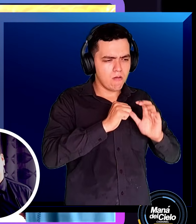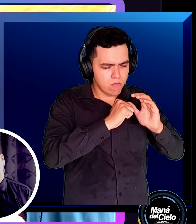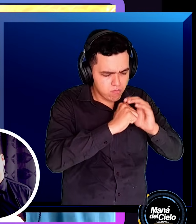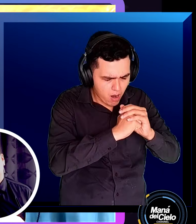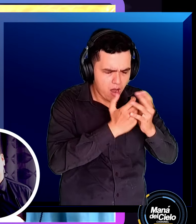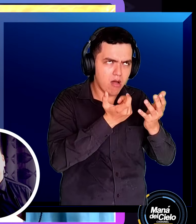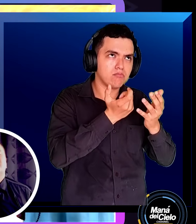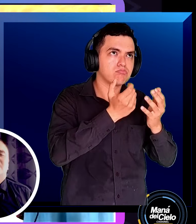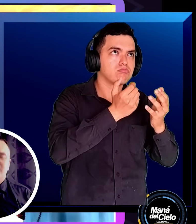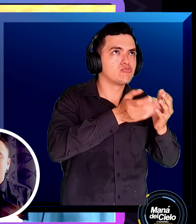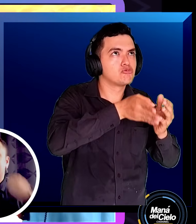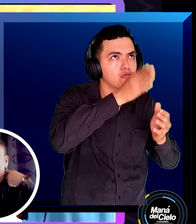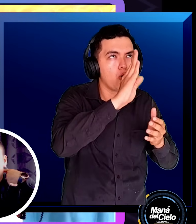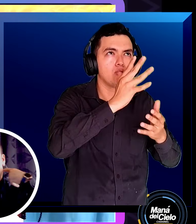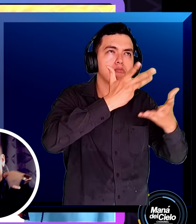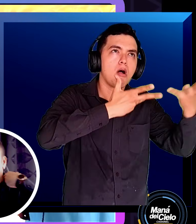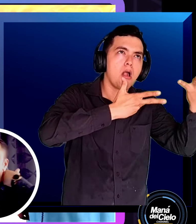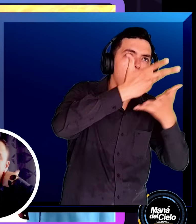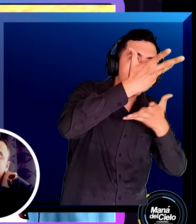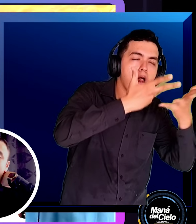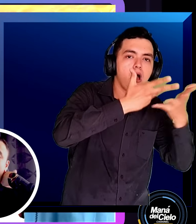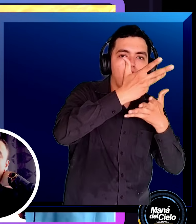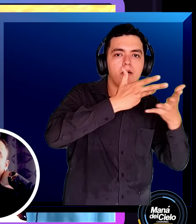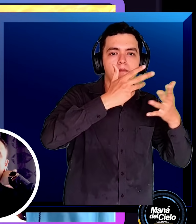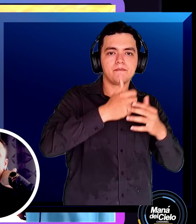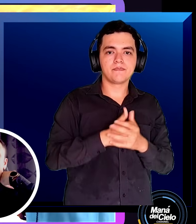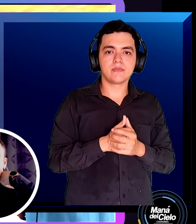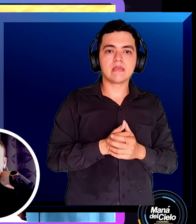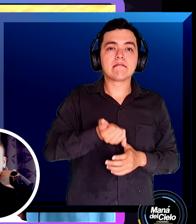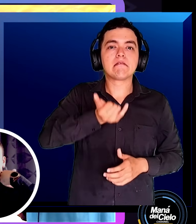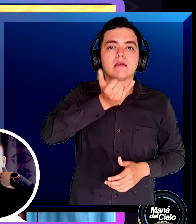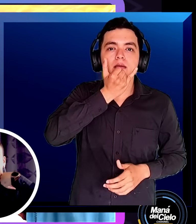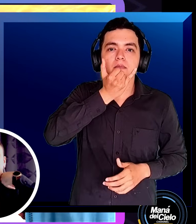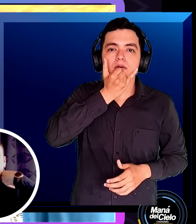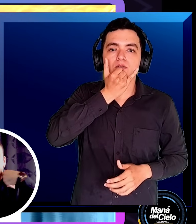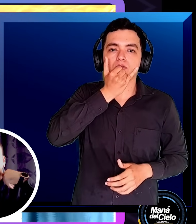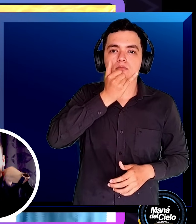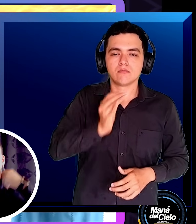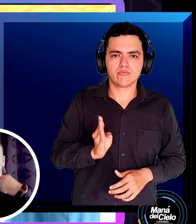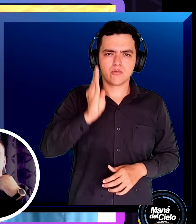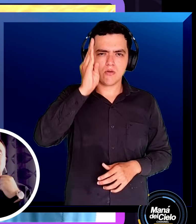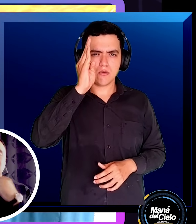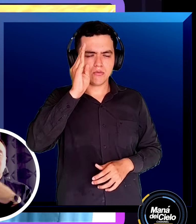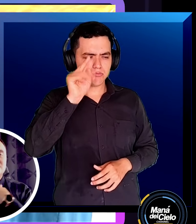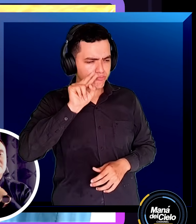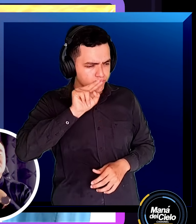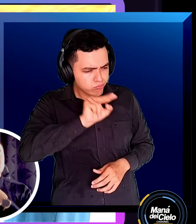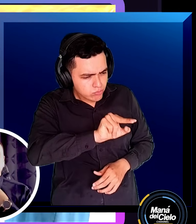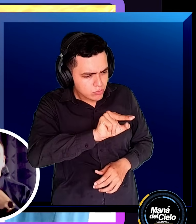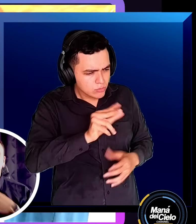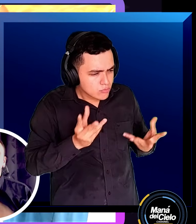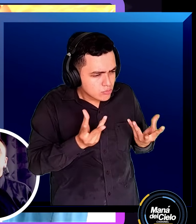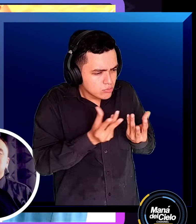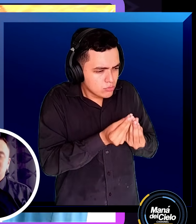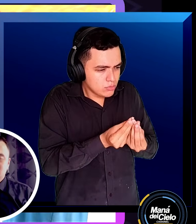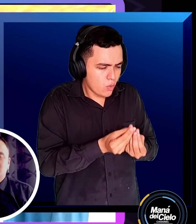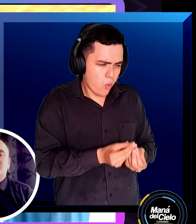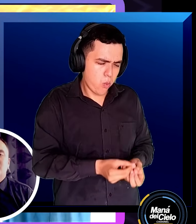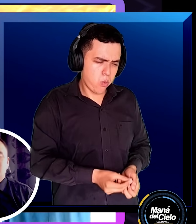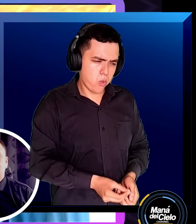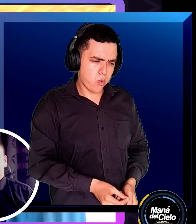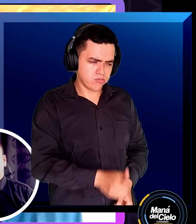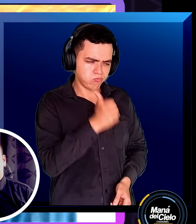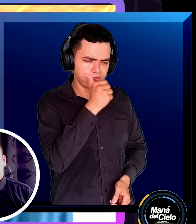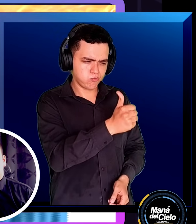yo al rey le dije: yo no la necesito, porque la mano poderosa de nuestro Dios va